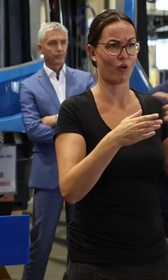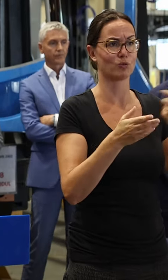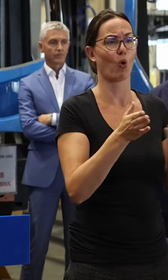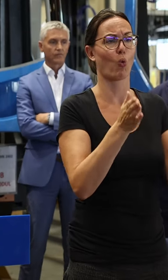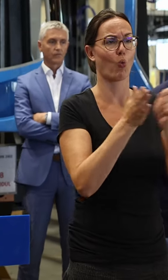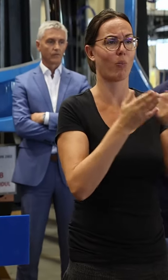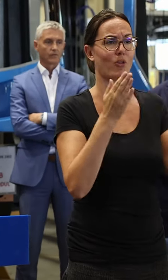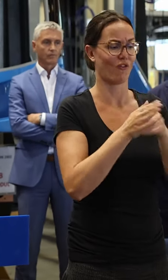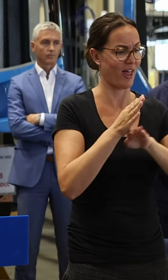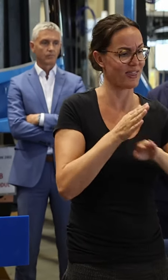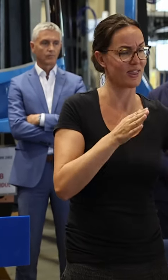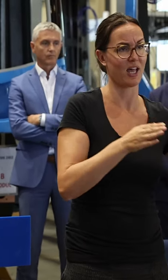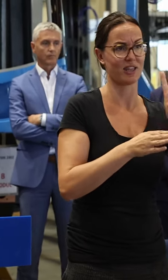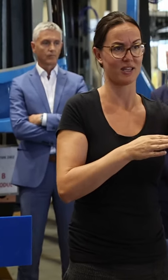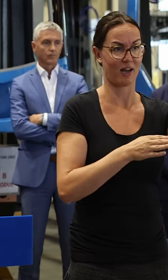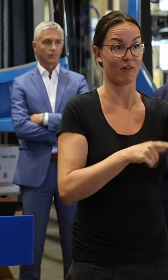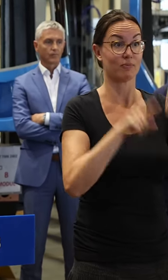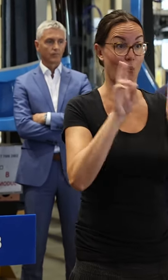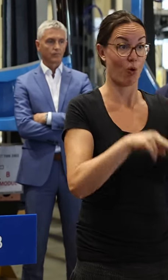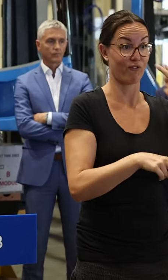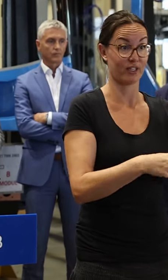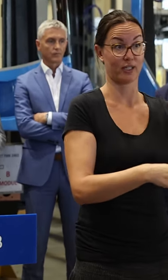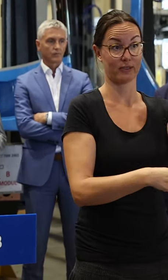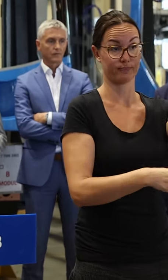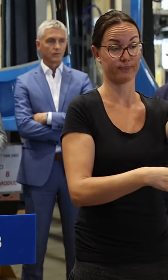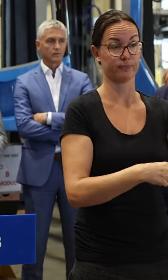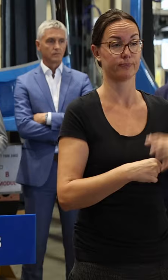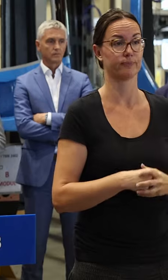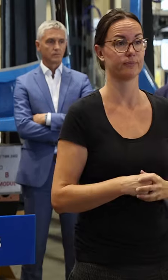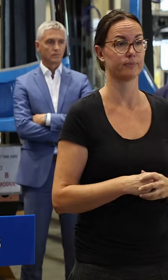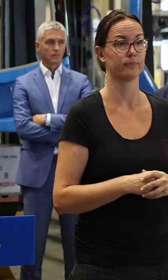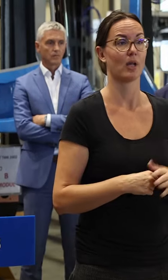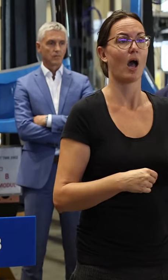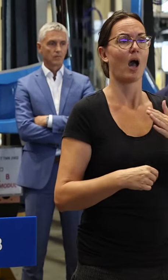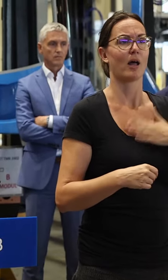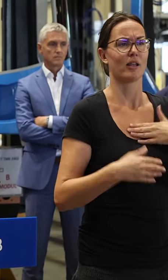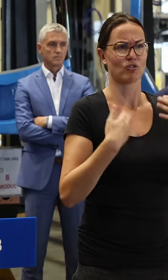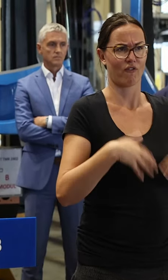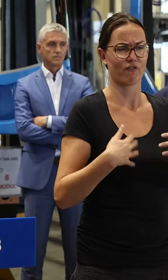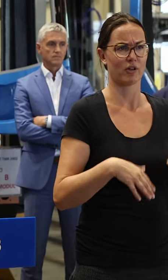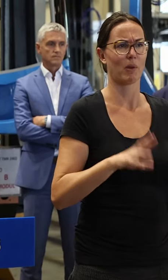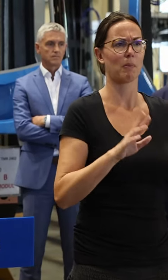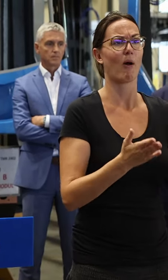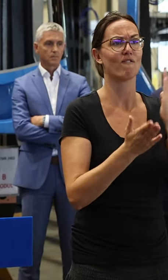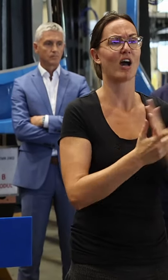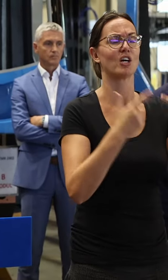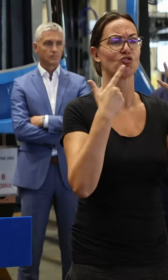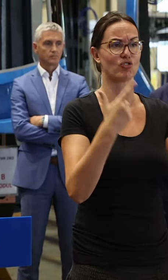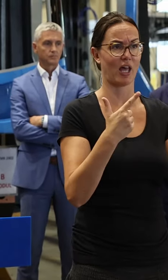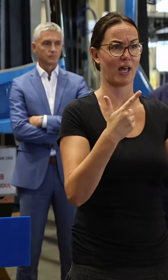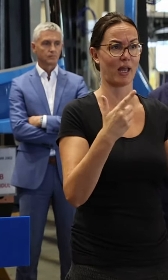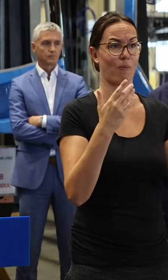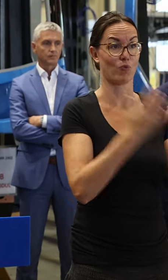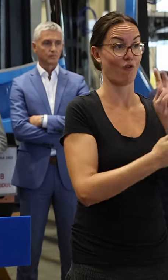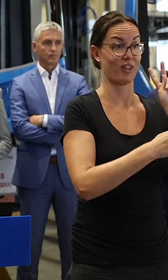tramvaja. Neke od tih tramvaja vidite ovdje iza nas, a u našoj tvornici imamo već 7 kompleta